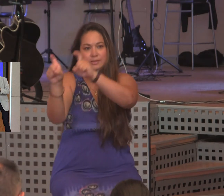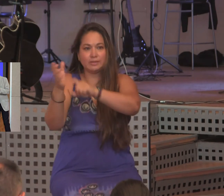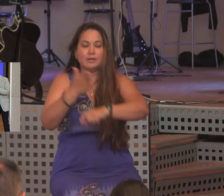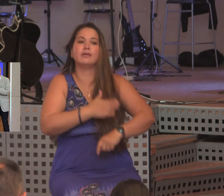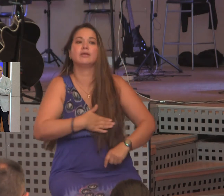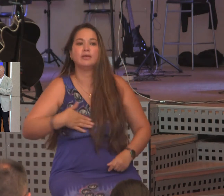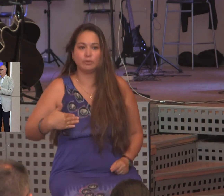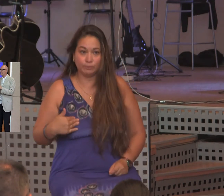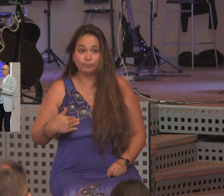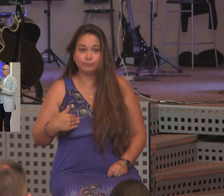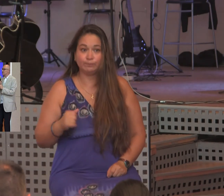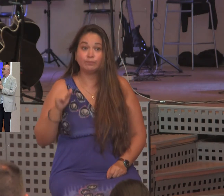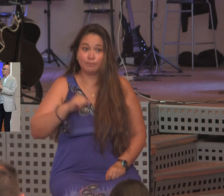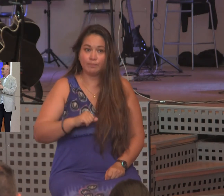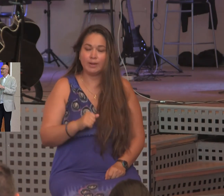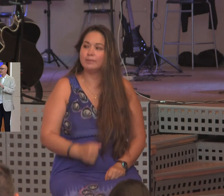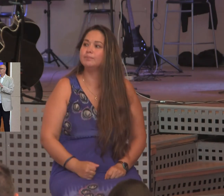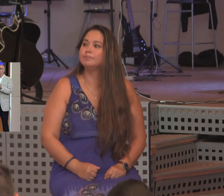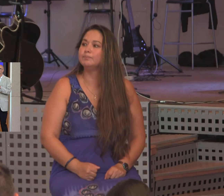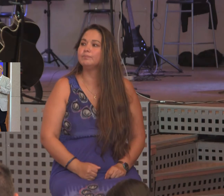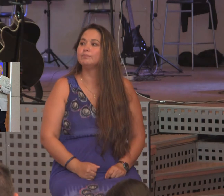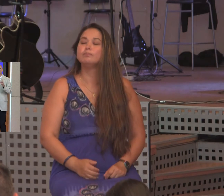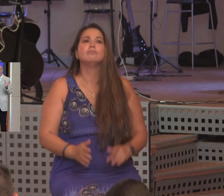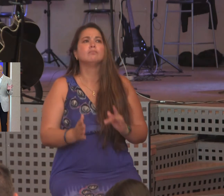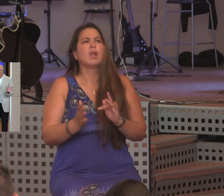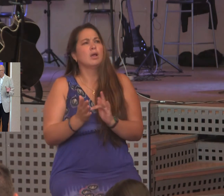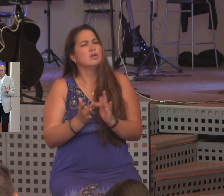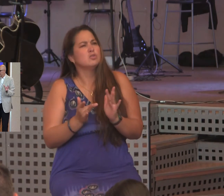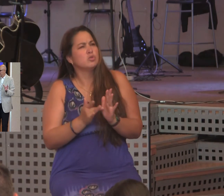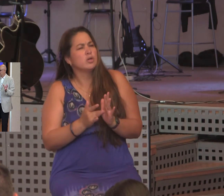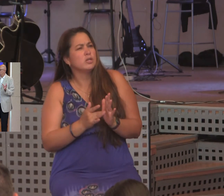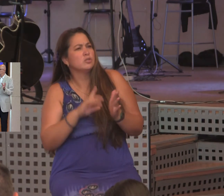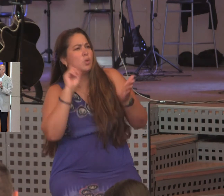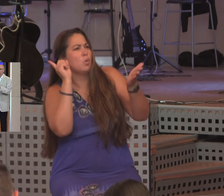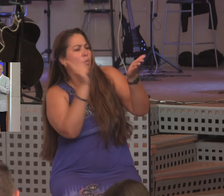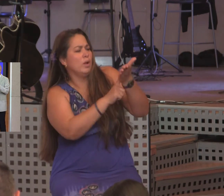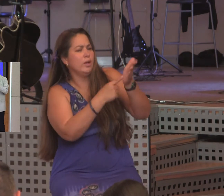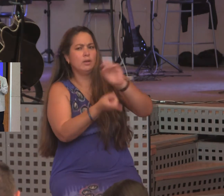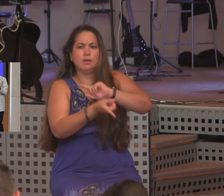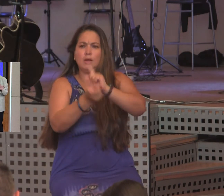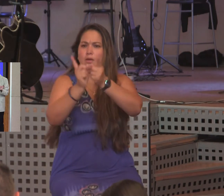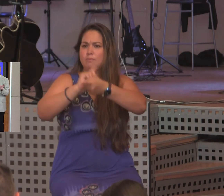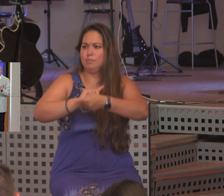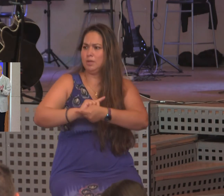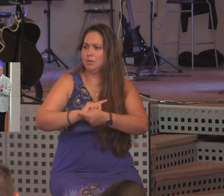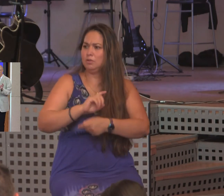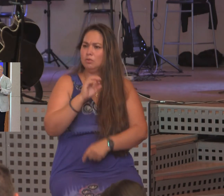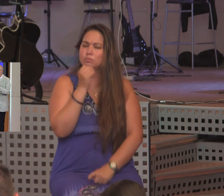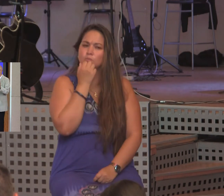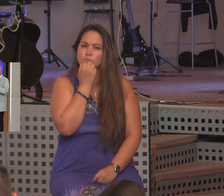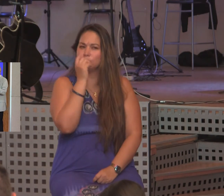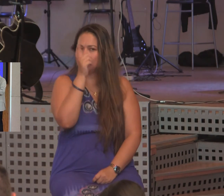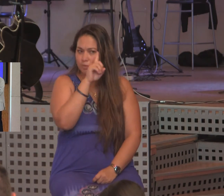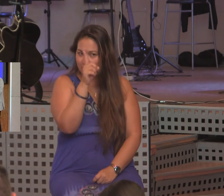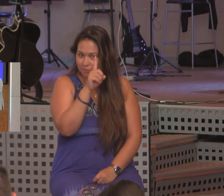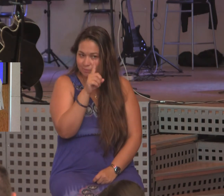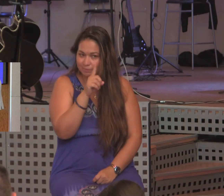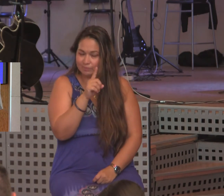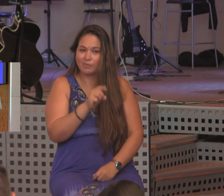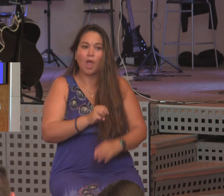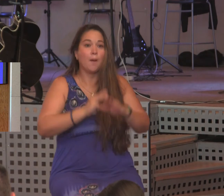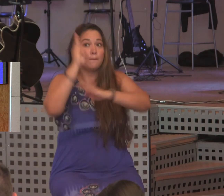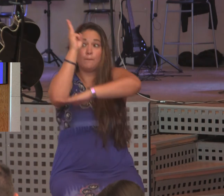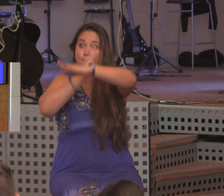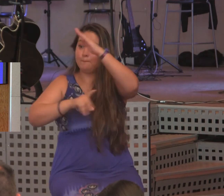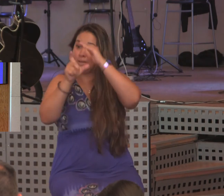que Jesucristo no está cambiando la ley, no está cambiando los profetas, no está diciendo nada de